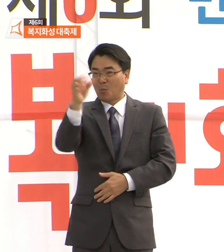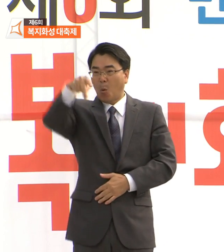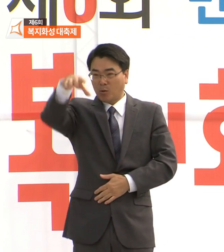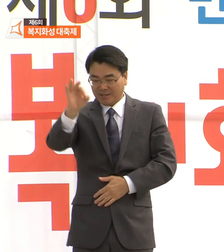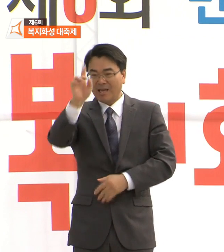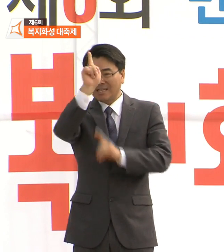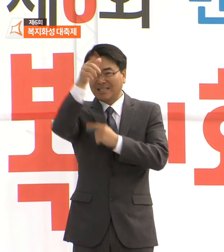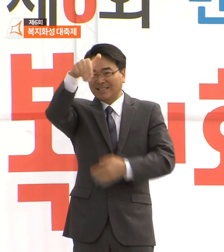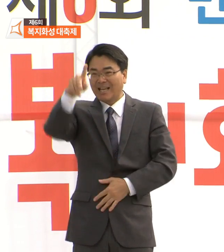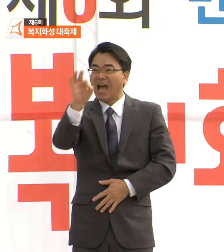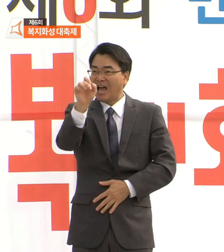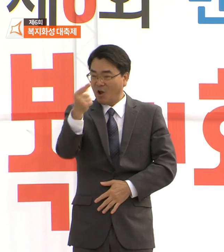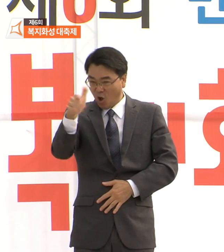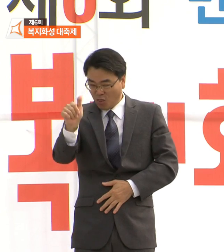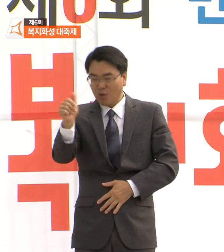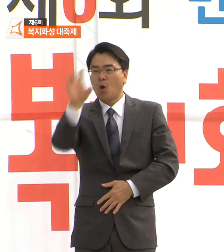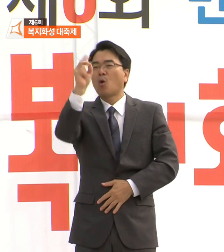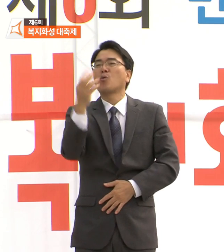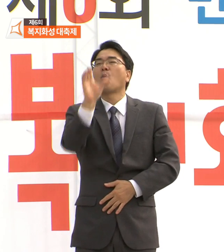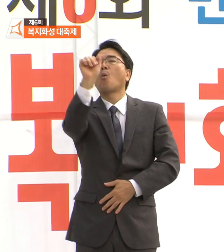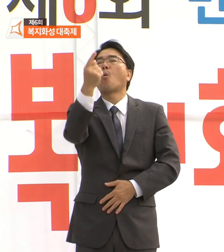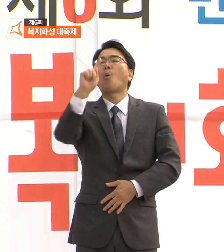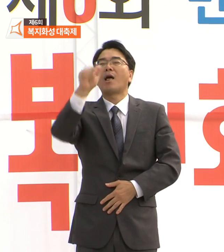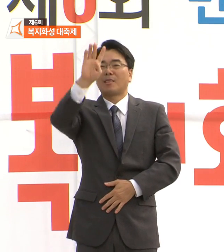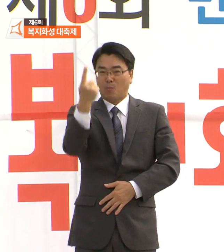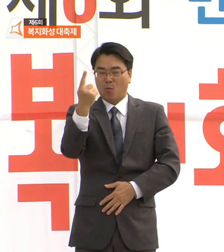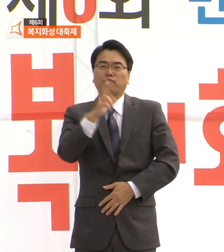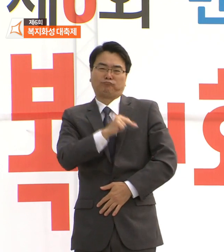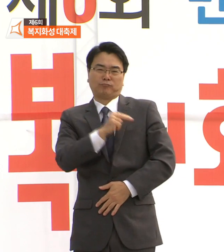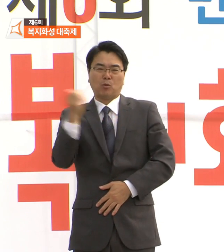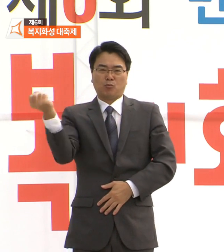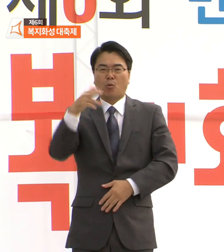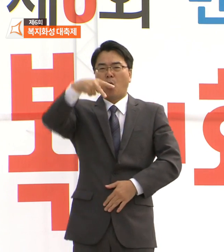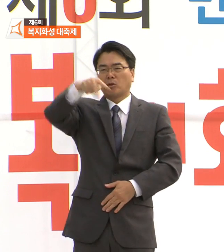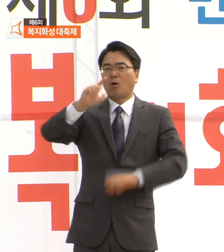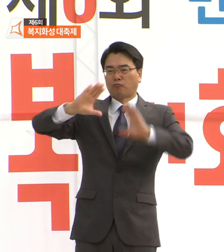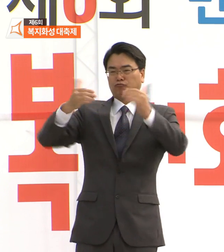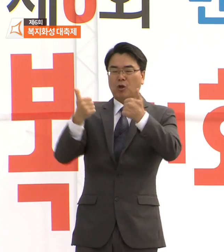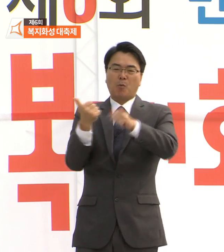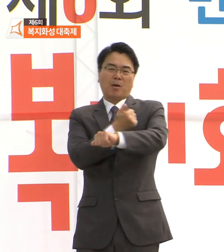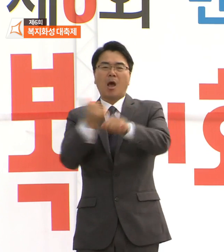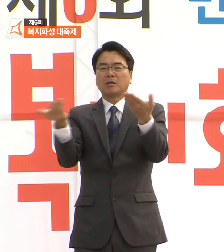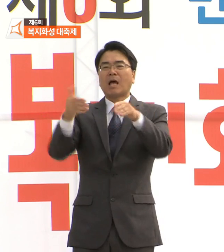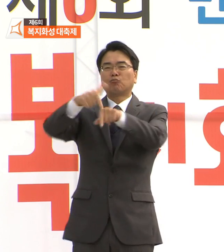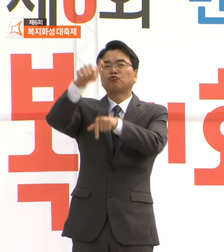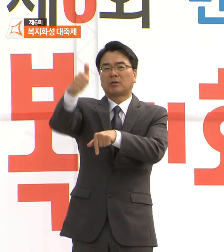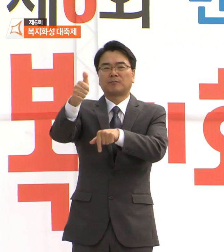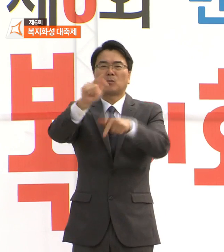이창현 의원님, 또 용한보 의원님, 또 서청원 의원님실에 또 조정현 사무국장님, 또 여러